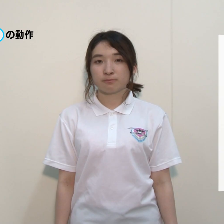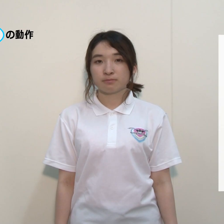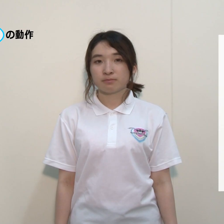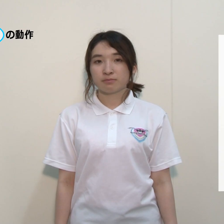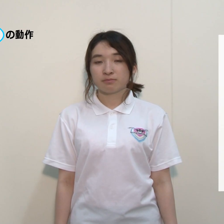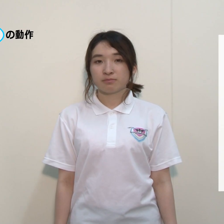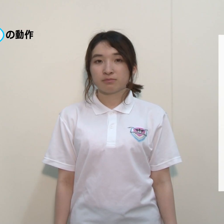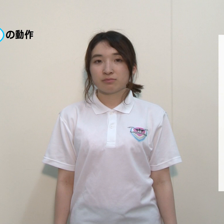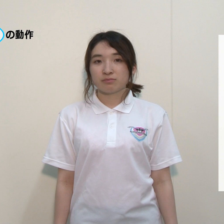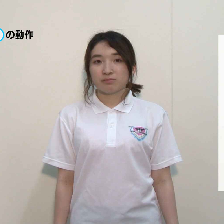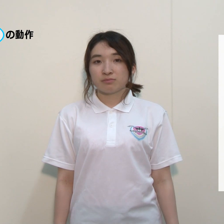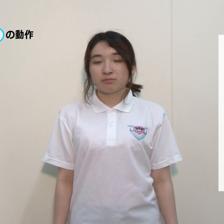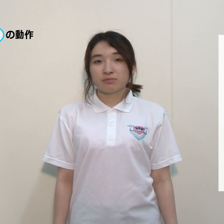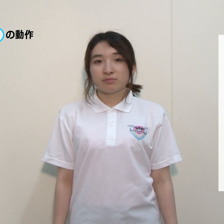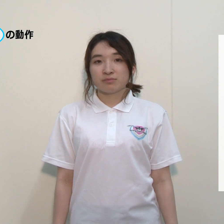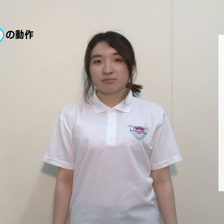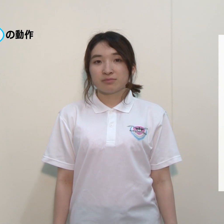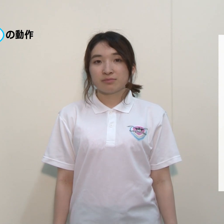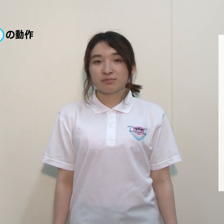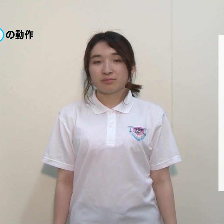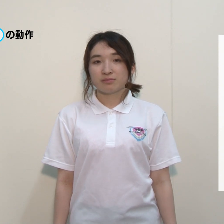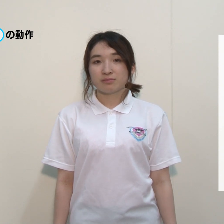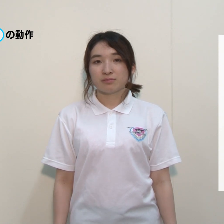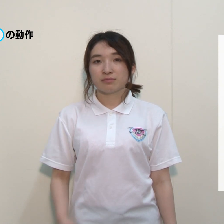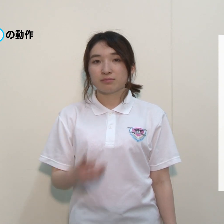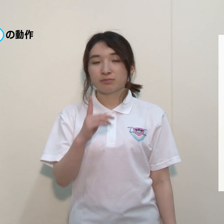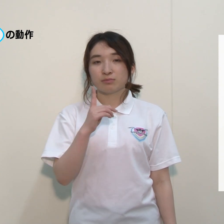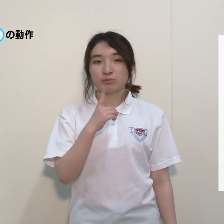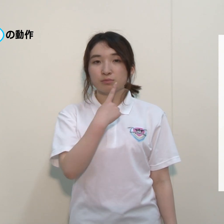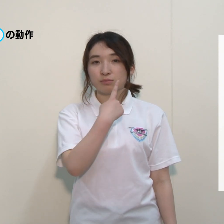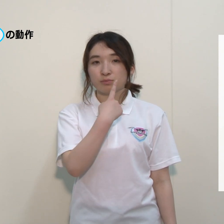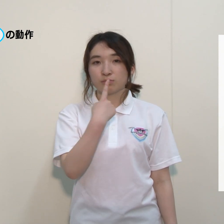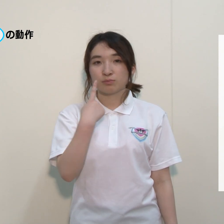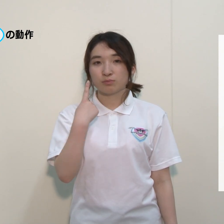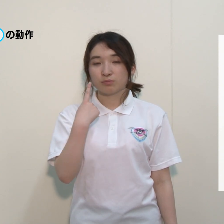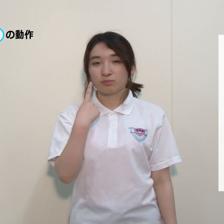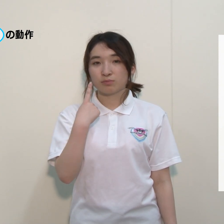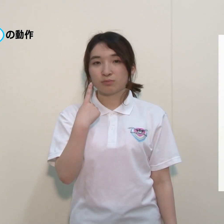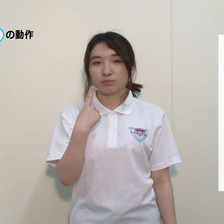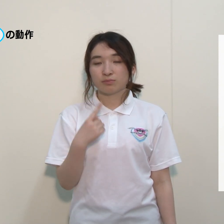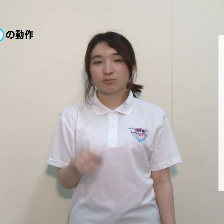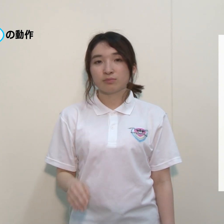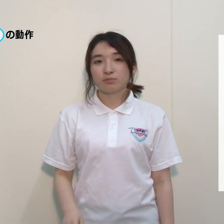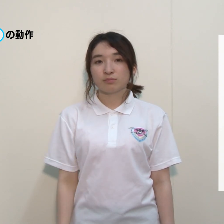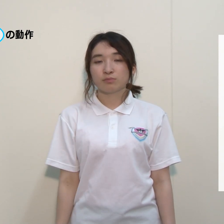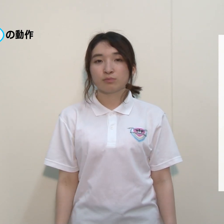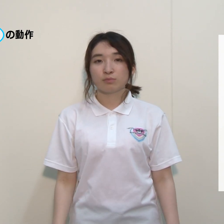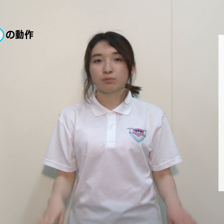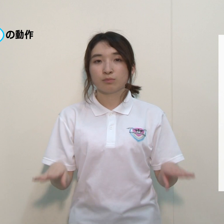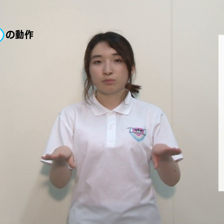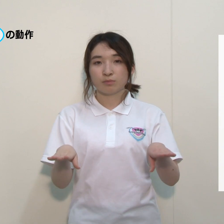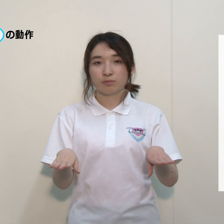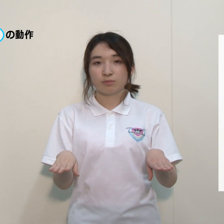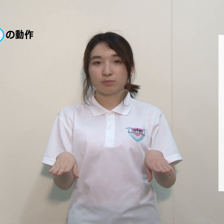日曜日は人差し指で唇をなぞった後、手のひらを下に向けたま